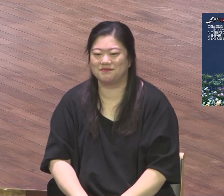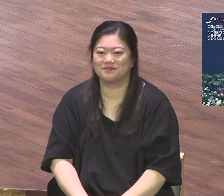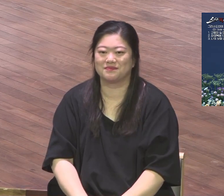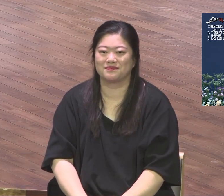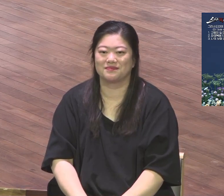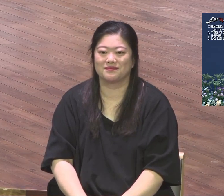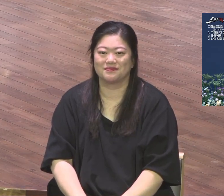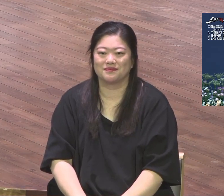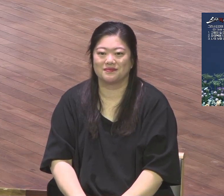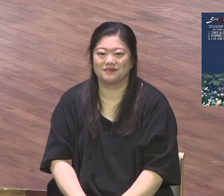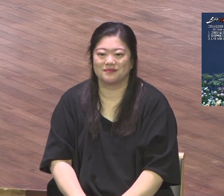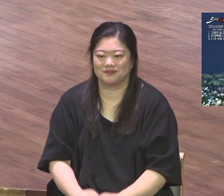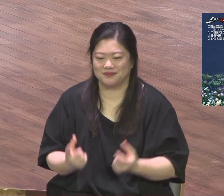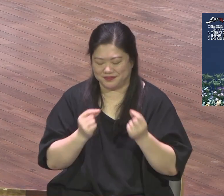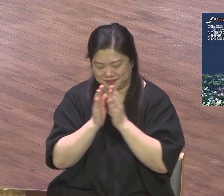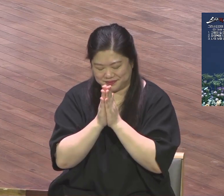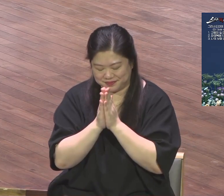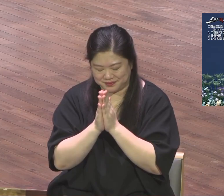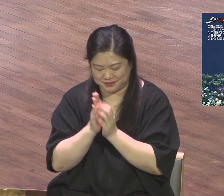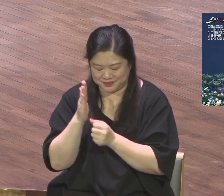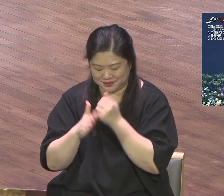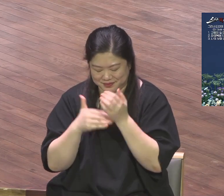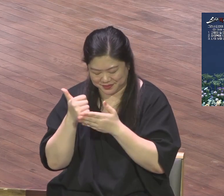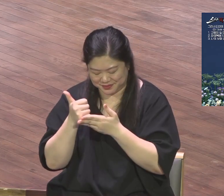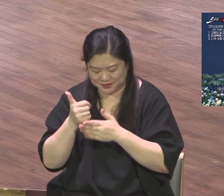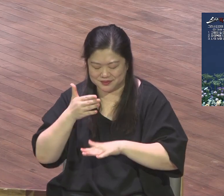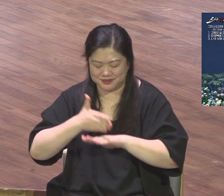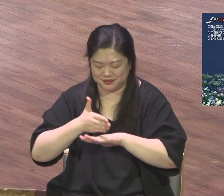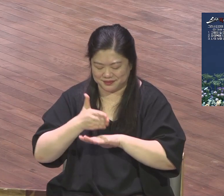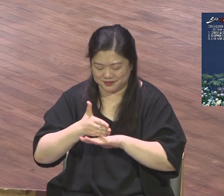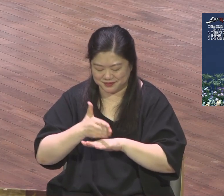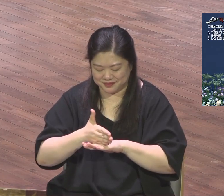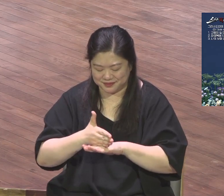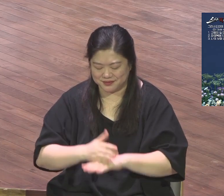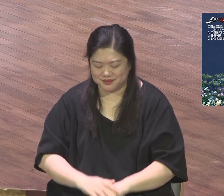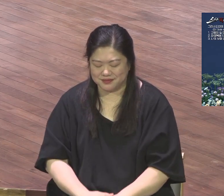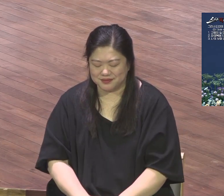축복합니다. 하나님 감사합니다.